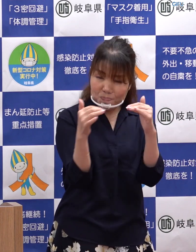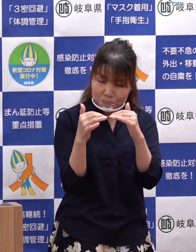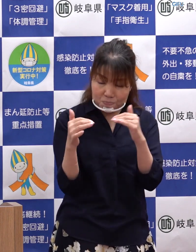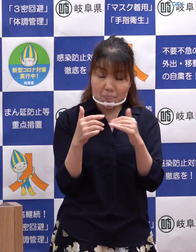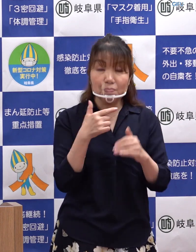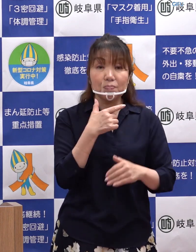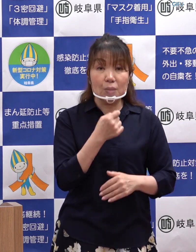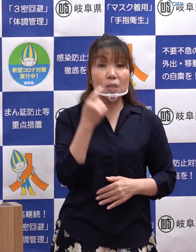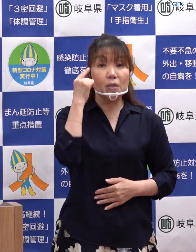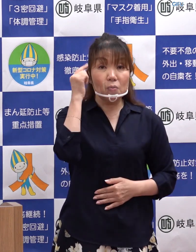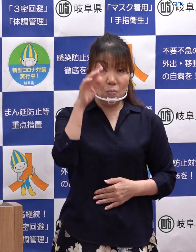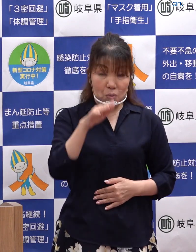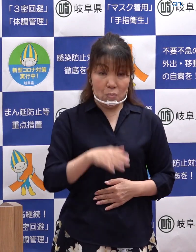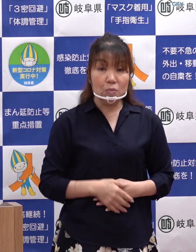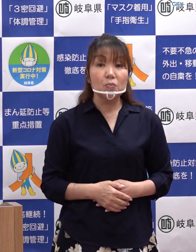というふうに思っております。それから